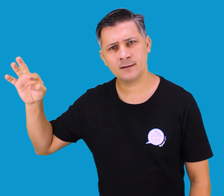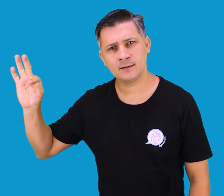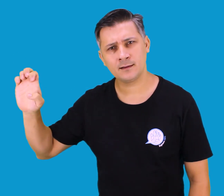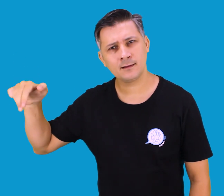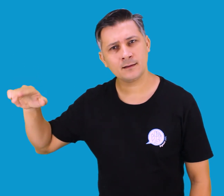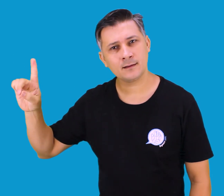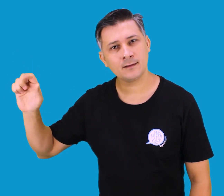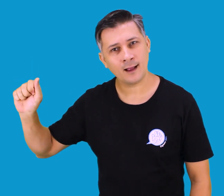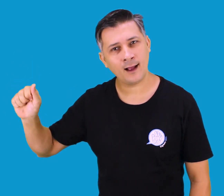ENTENDA,